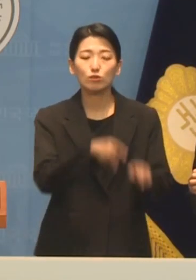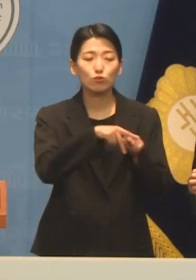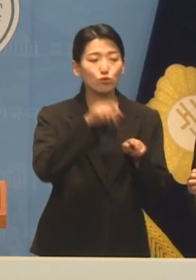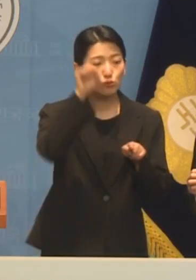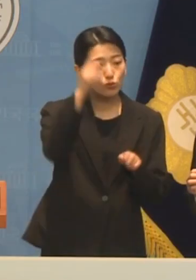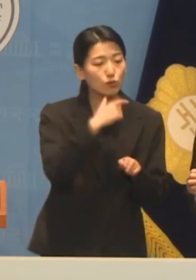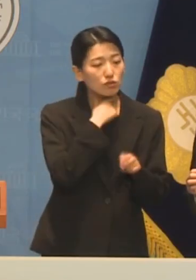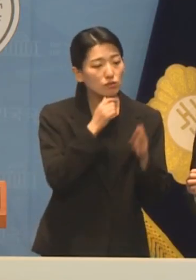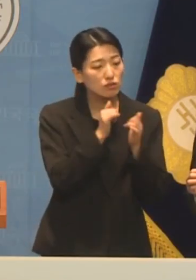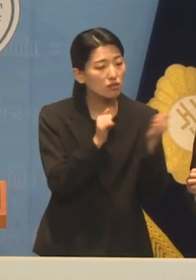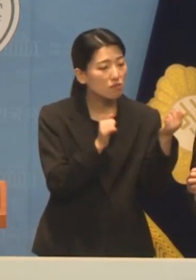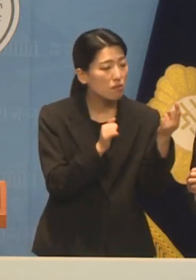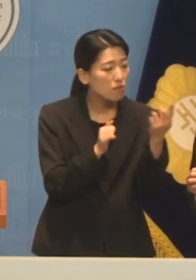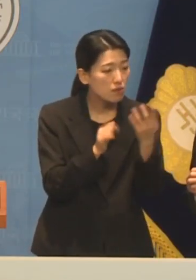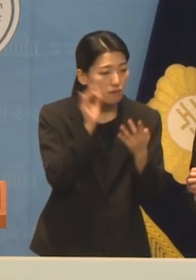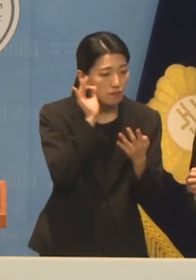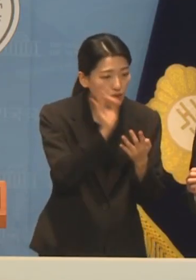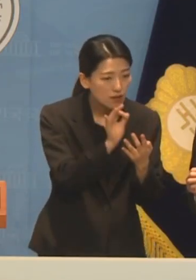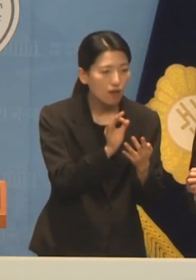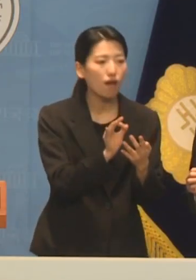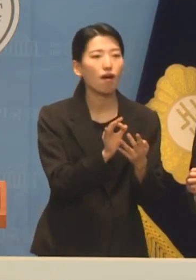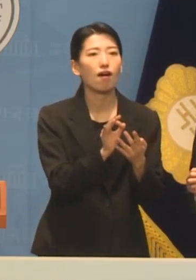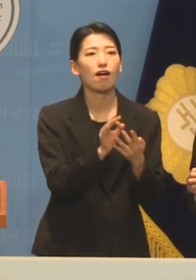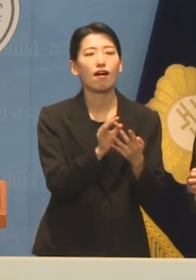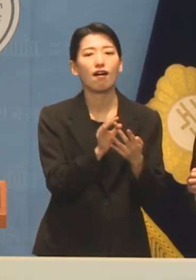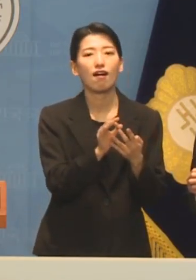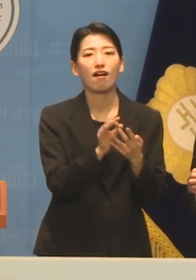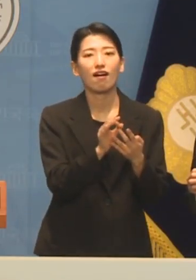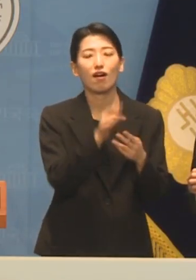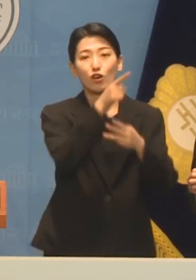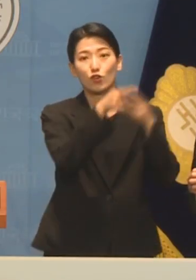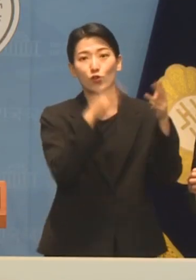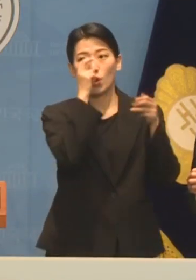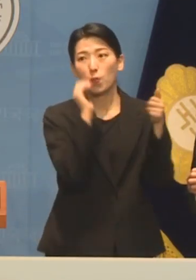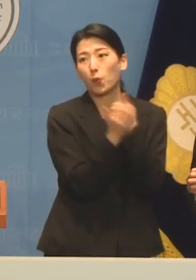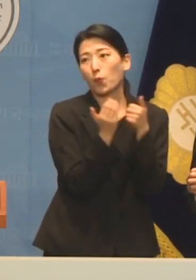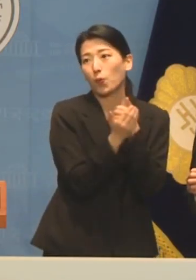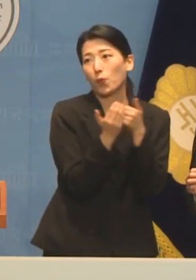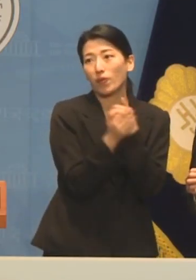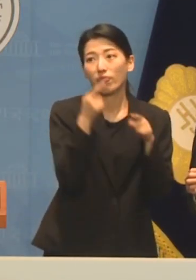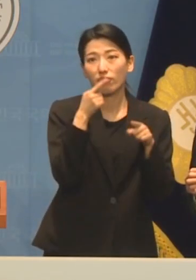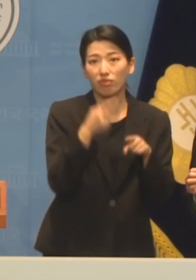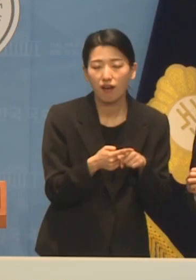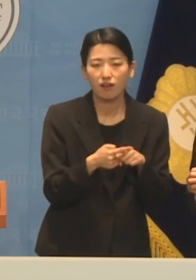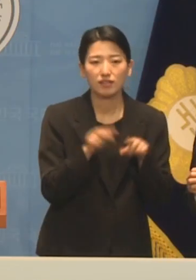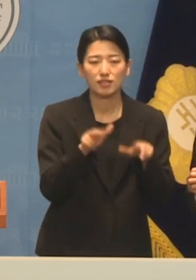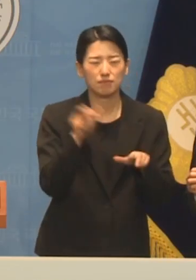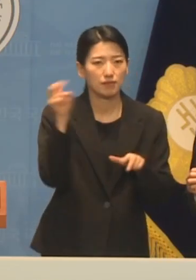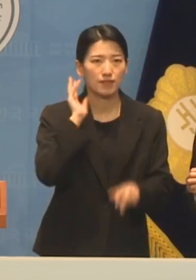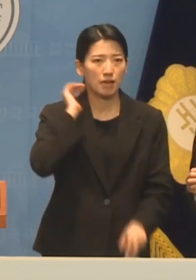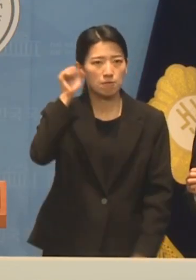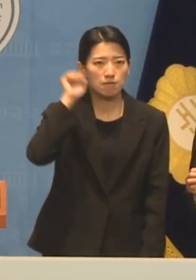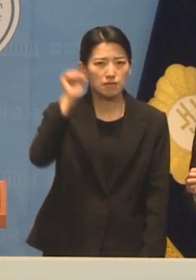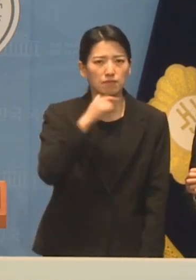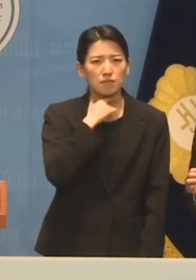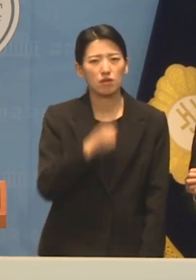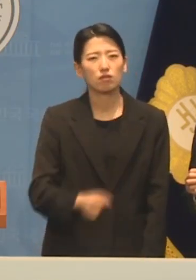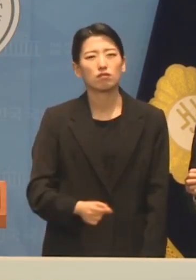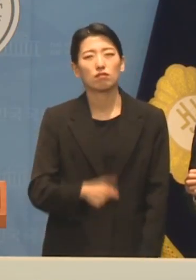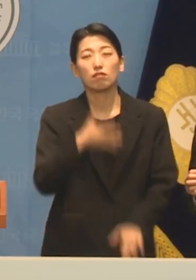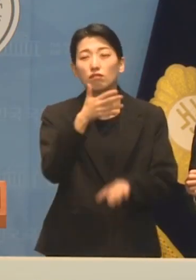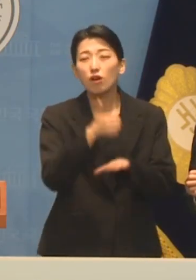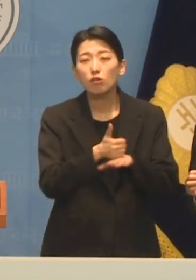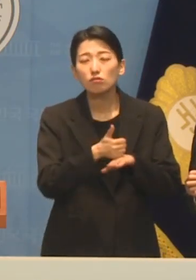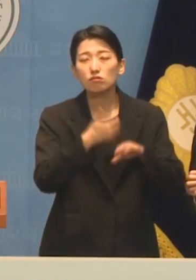옹호한 자들이 앞장서 출마하고 있습니다. 지금도 정부와 국민의힘을 중심으로 내란은